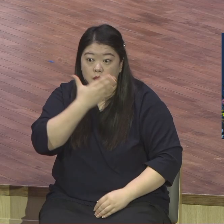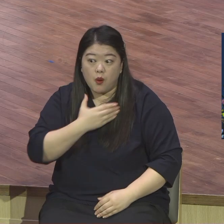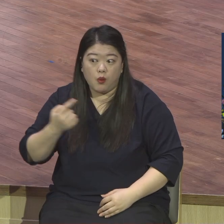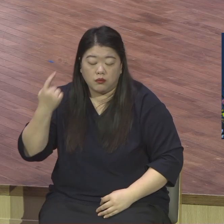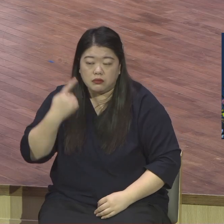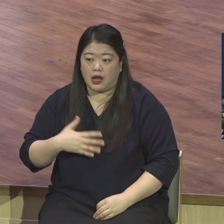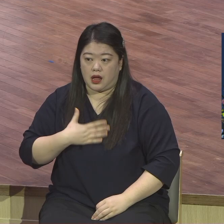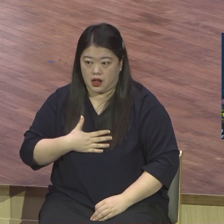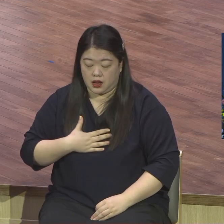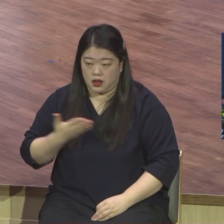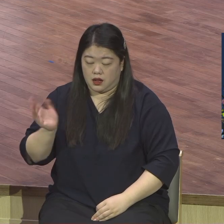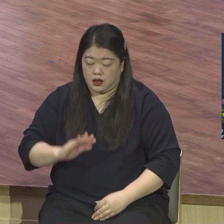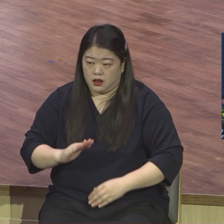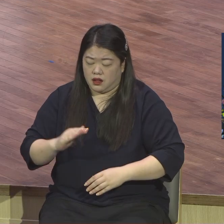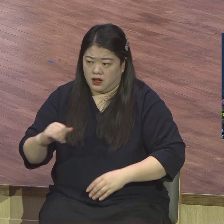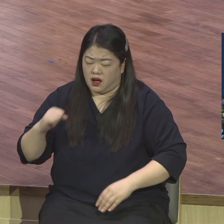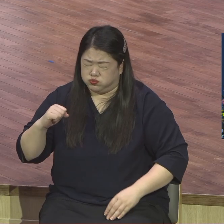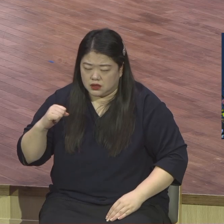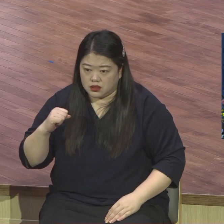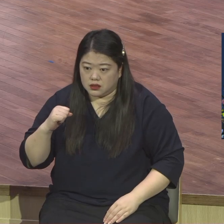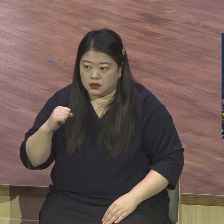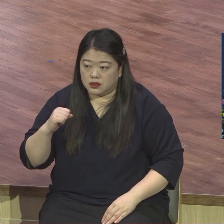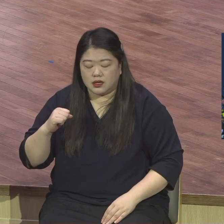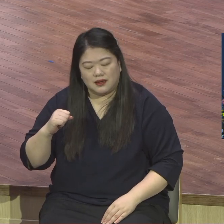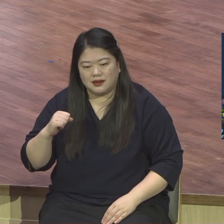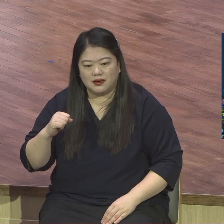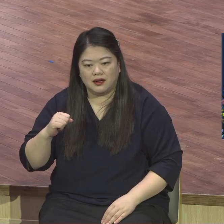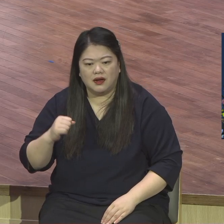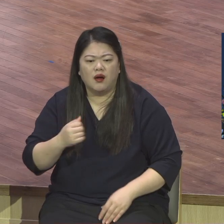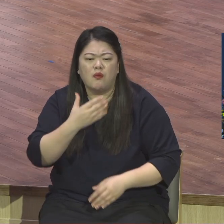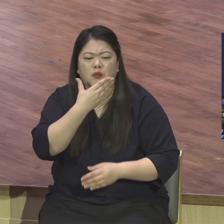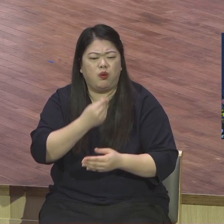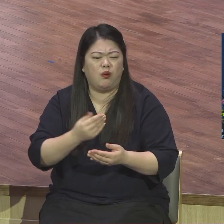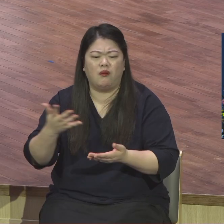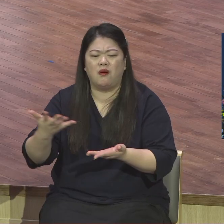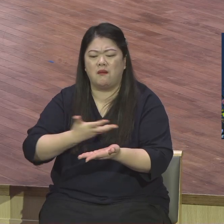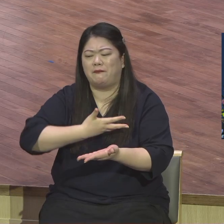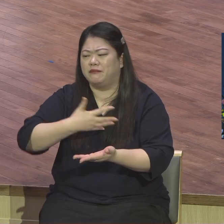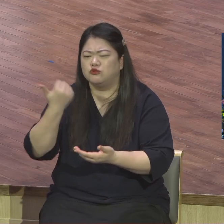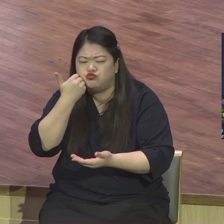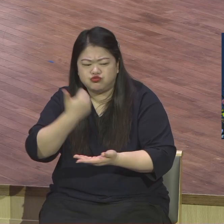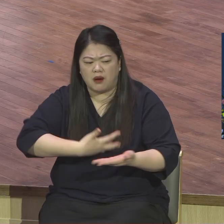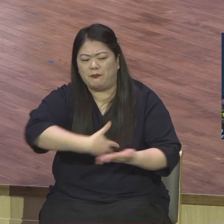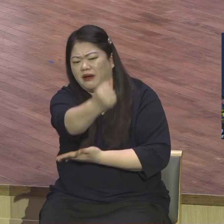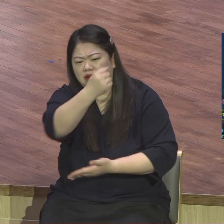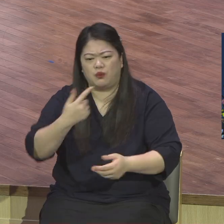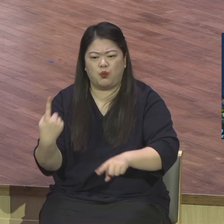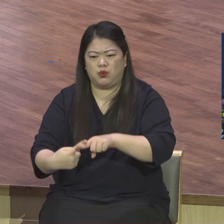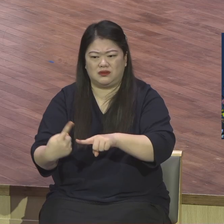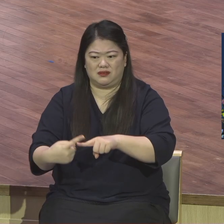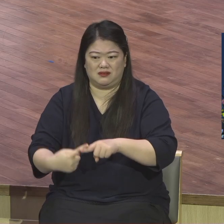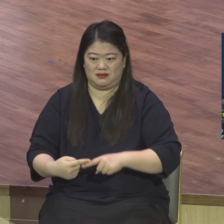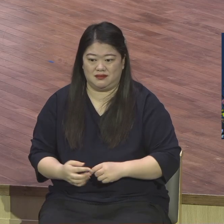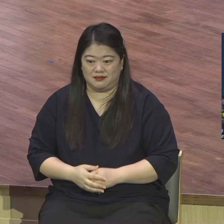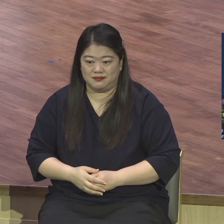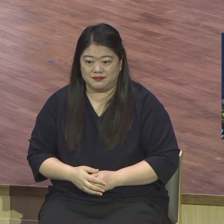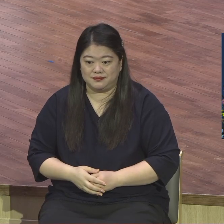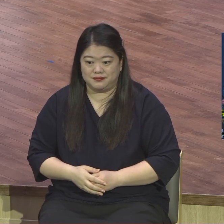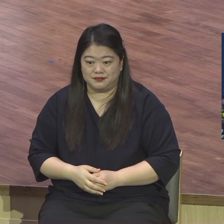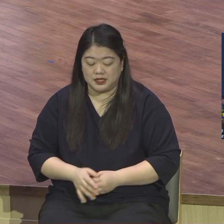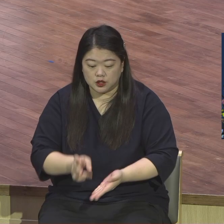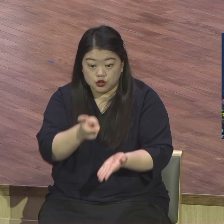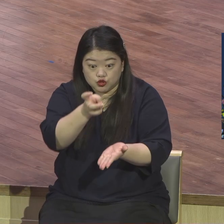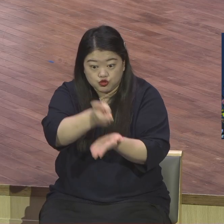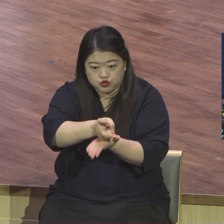변화된 인생에 누릴 수 있는 참된 축복, 이걸 지금 강조하면서 율법의